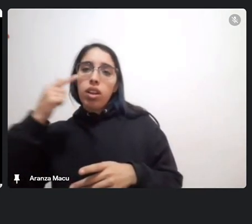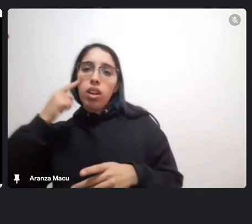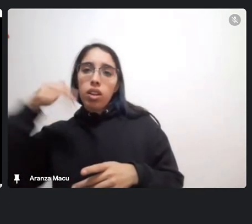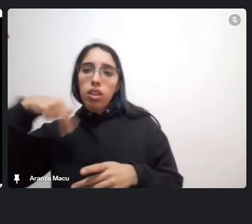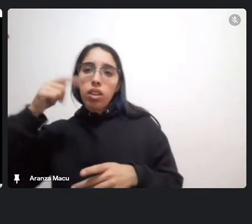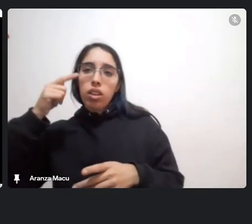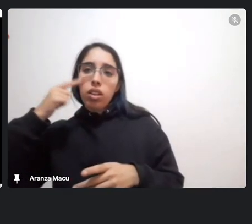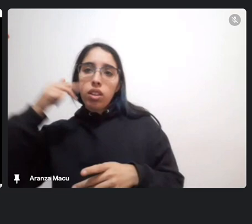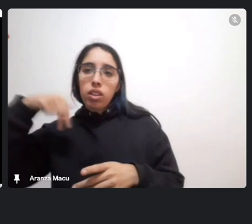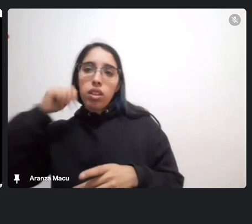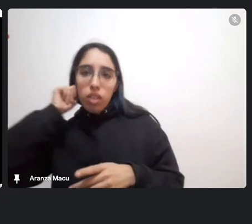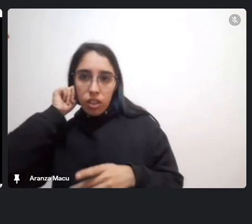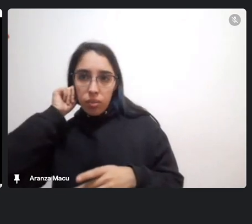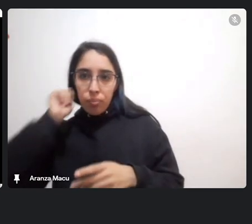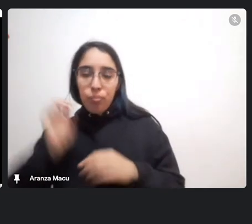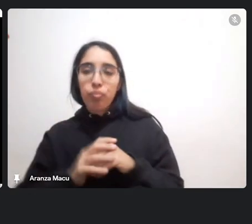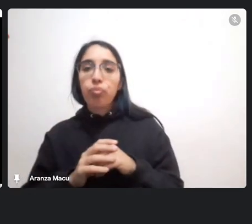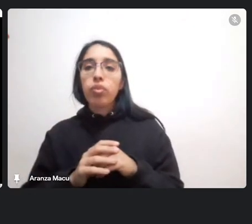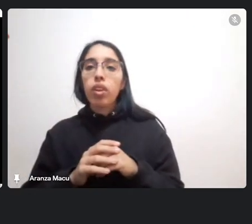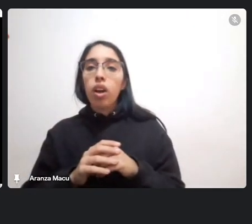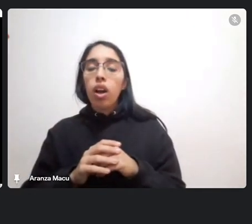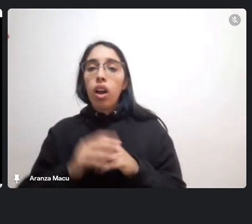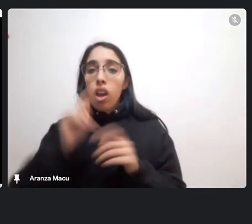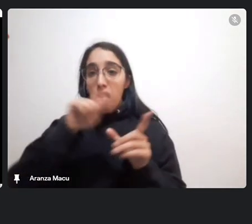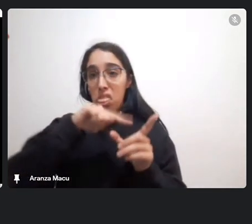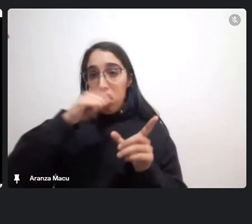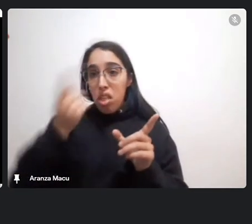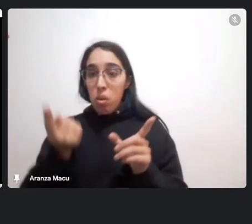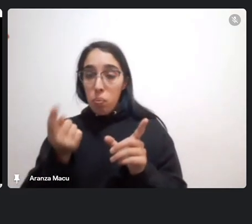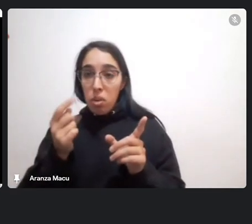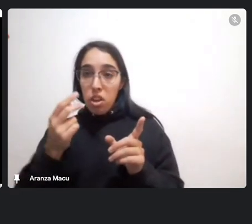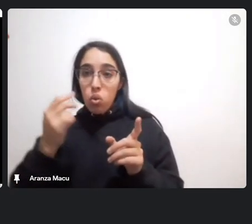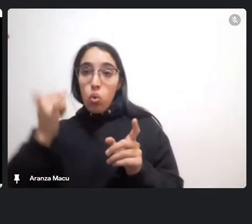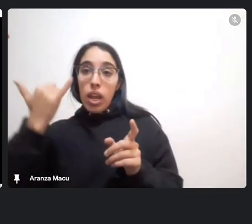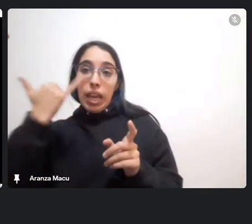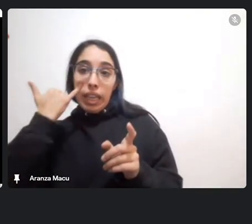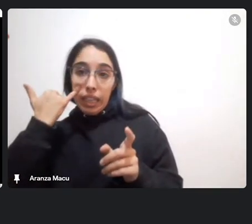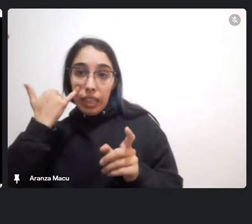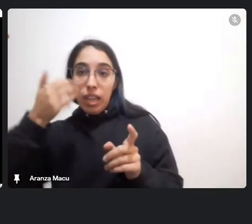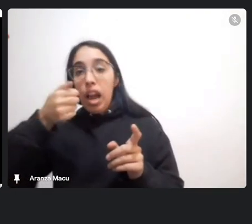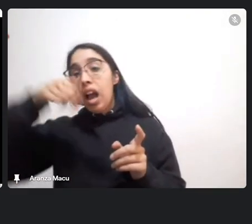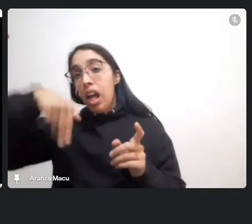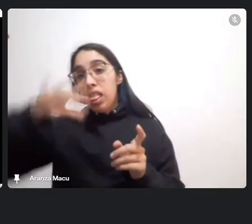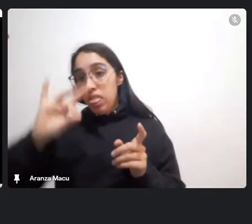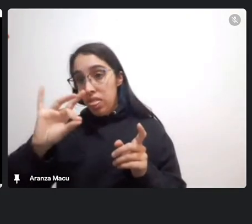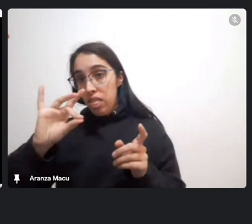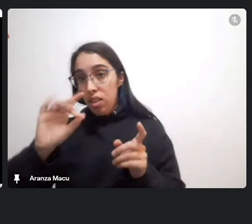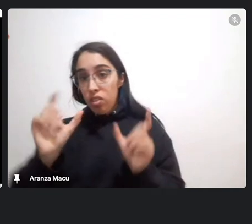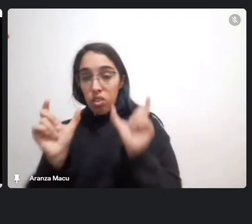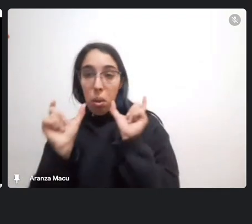misma clase, dos palabras de la misma categoría. ¿Qué era support?